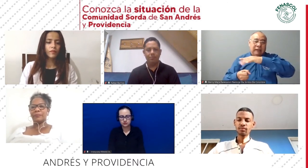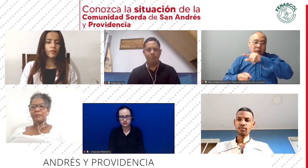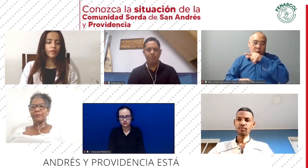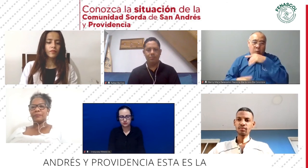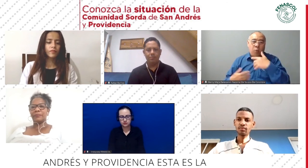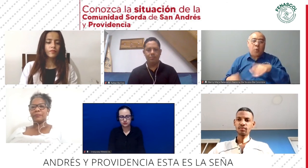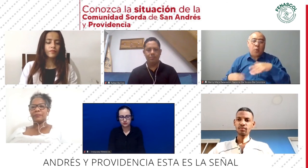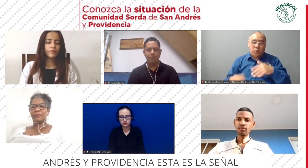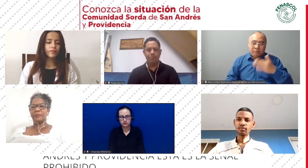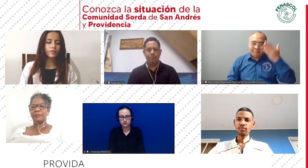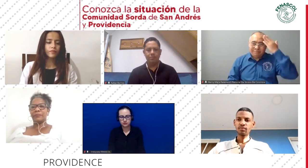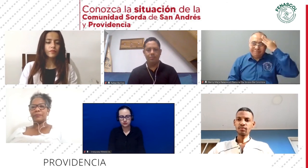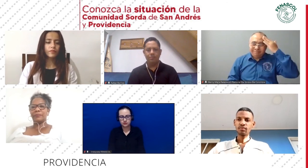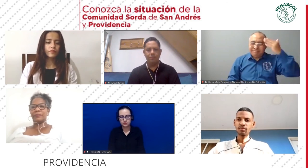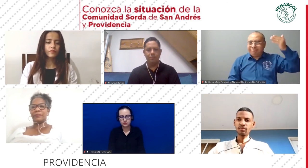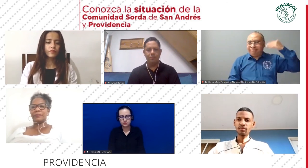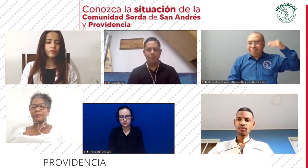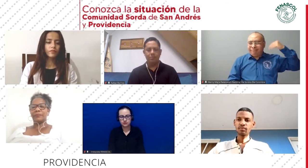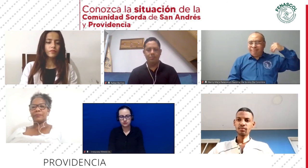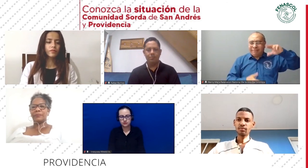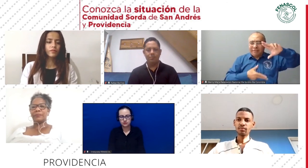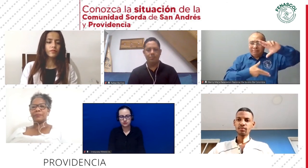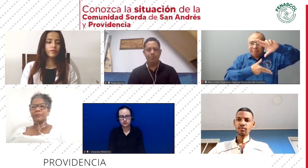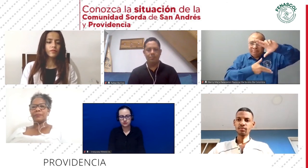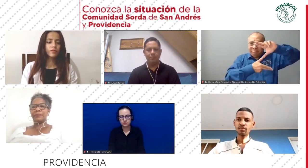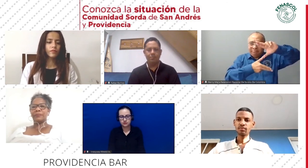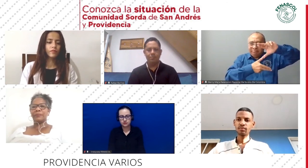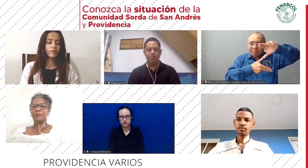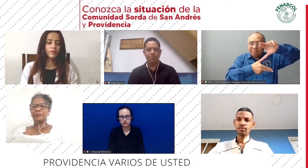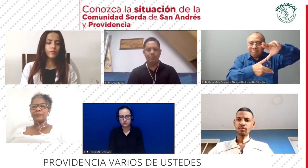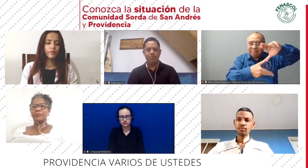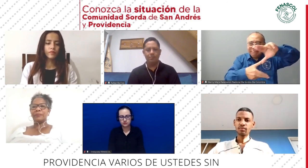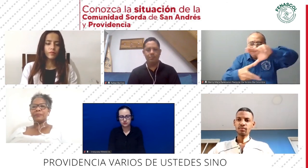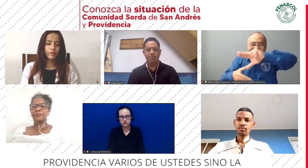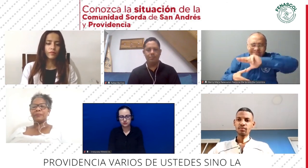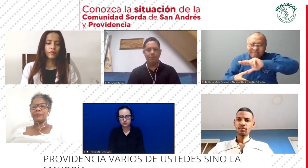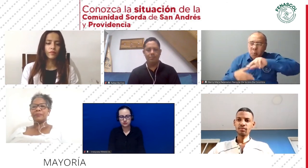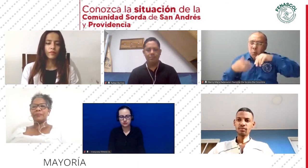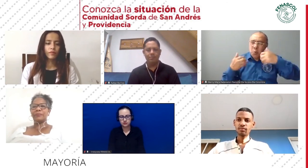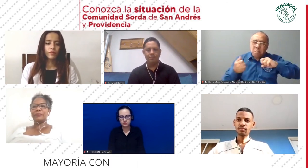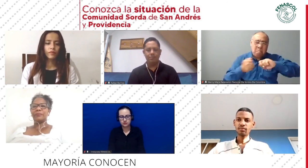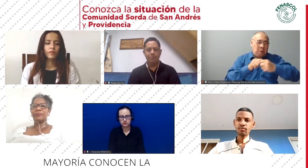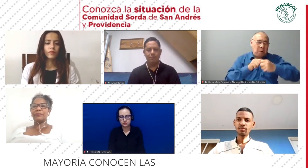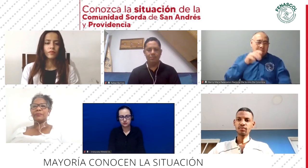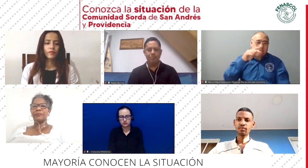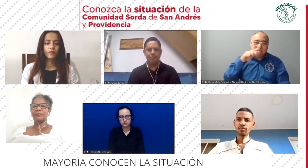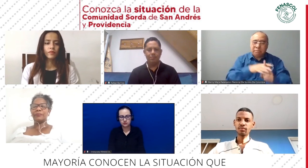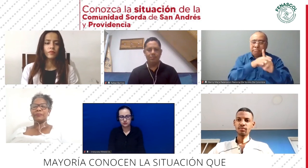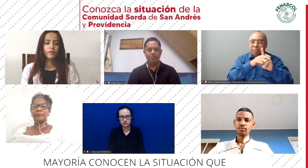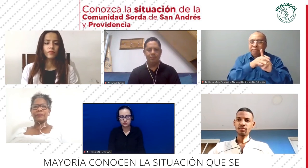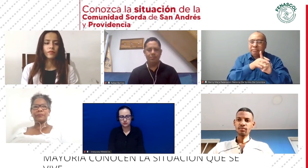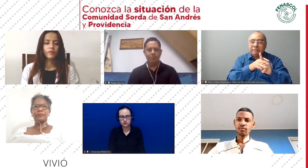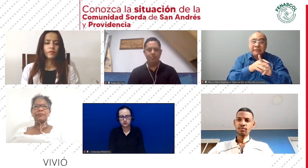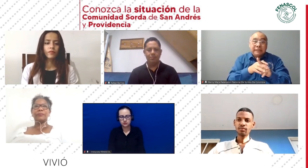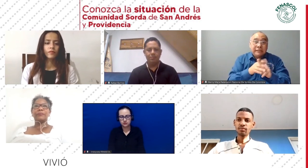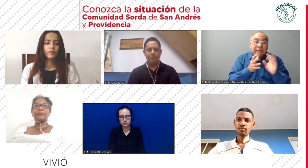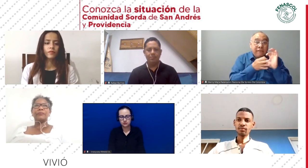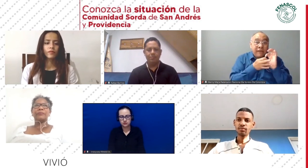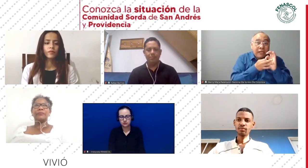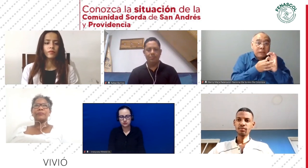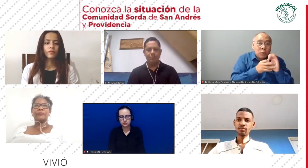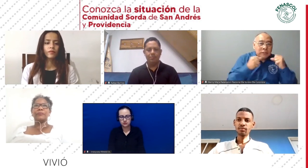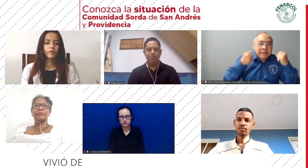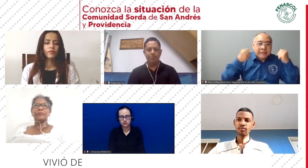esta es la seña de providencia varios de ustedes si no la mayoría conocen la situación que se vivió